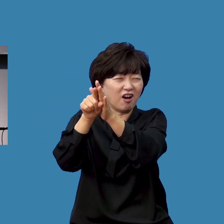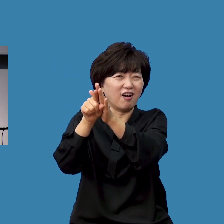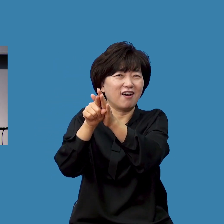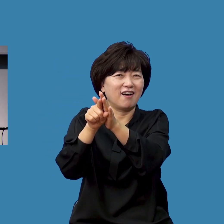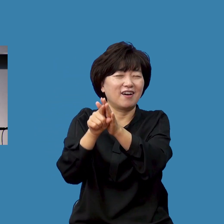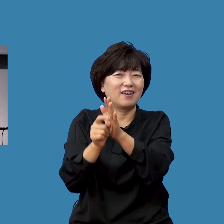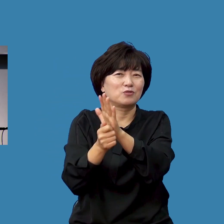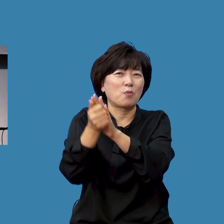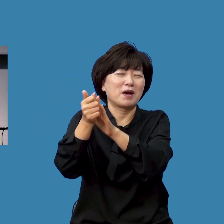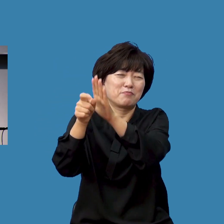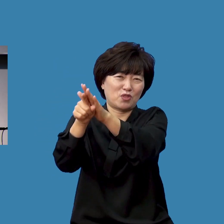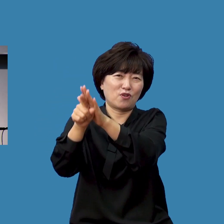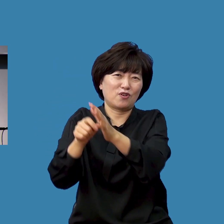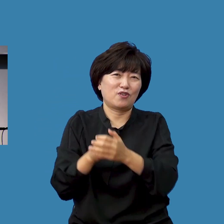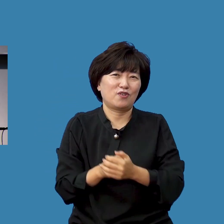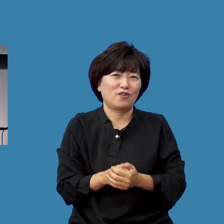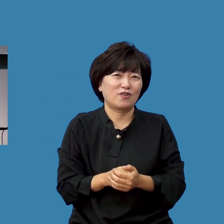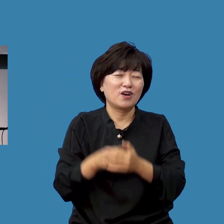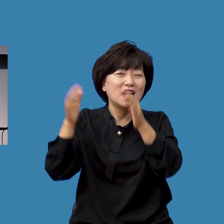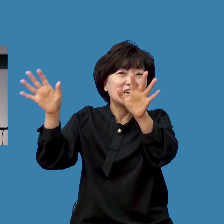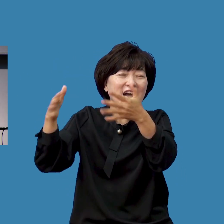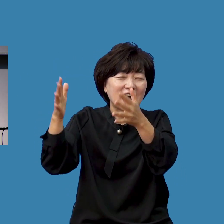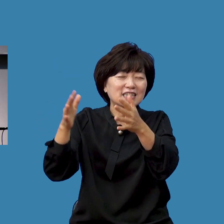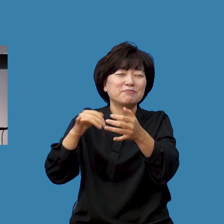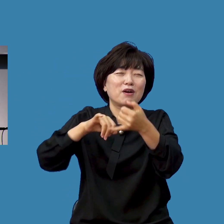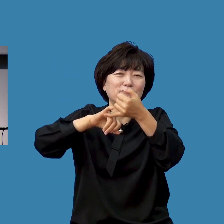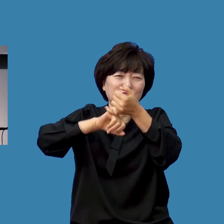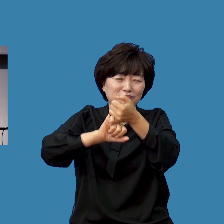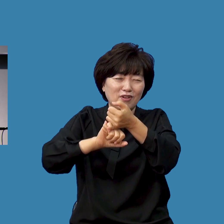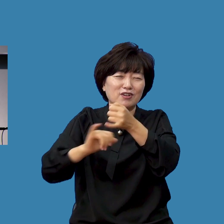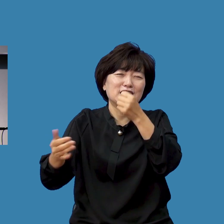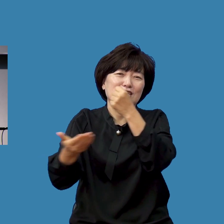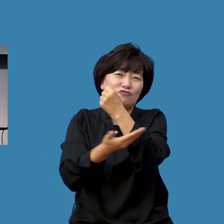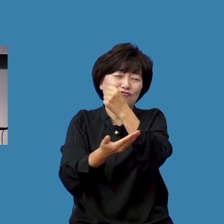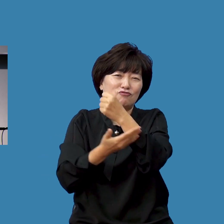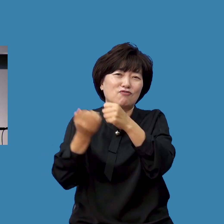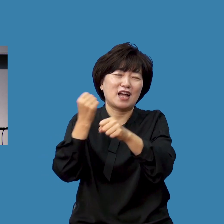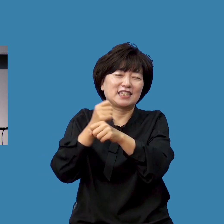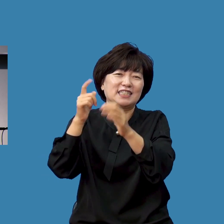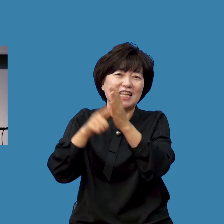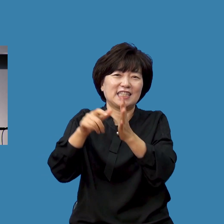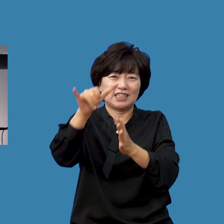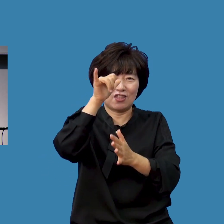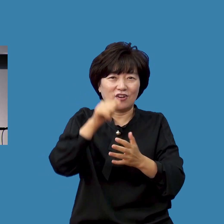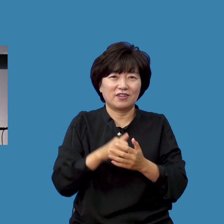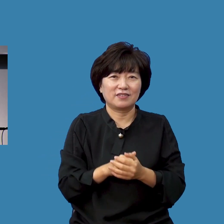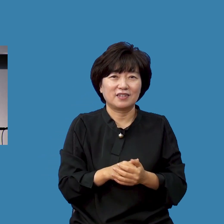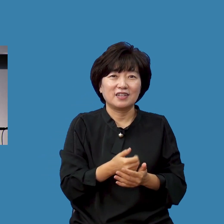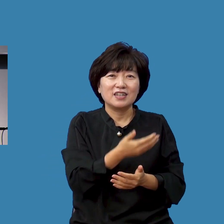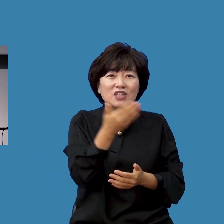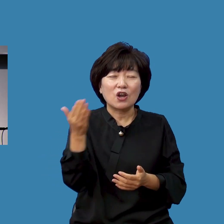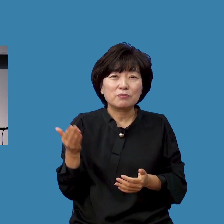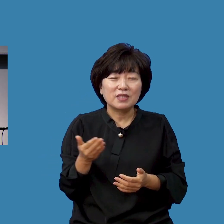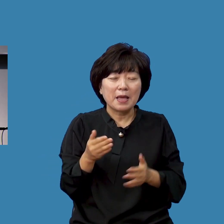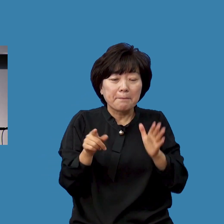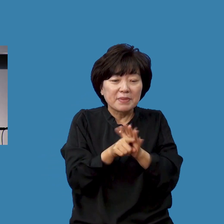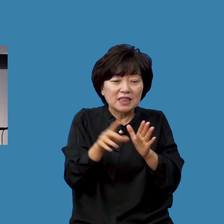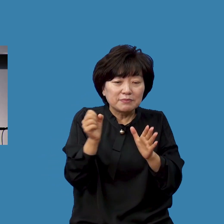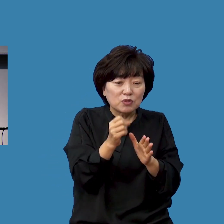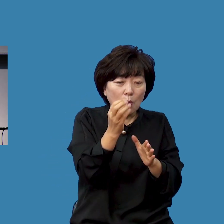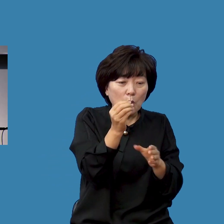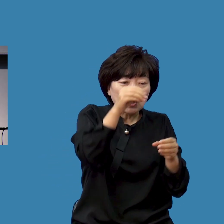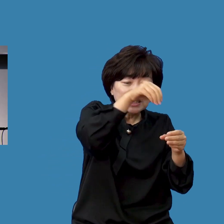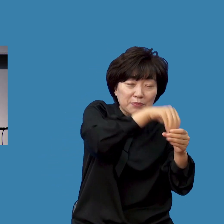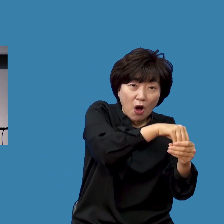믿음이 있는 거예요. 가을이 되면 분명히 추수할 수 있어. 여러분들이 하나님 앞에 믿음으로 무언가를